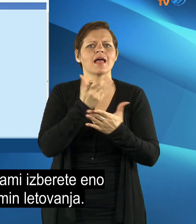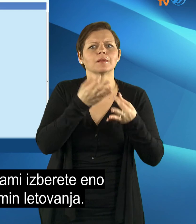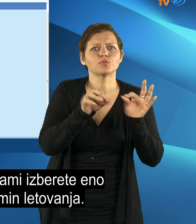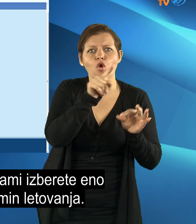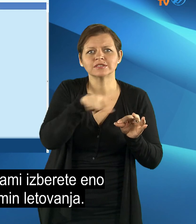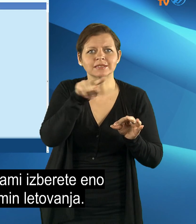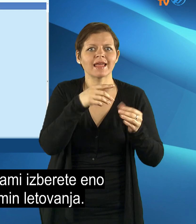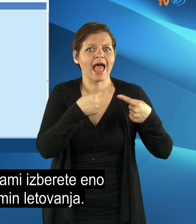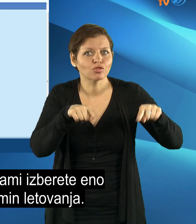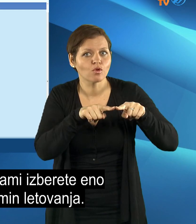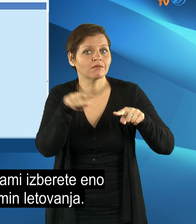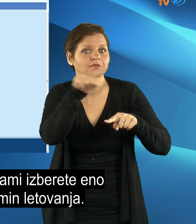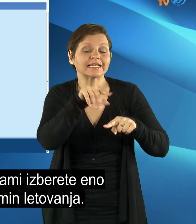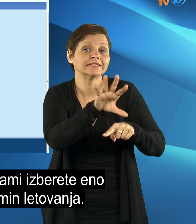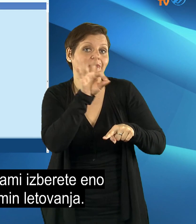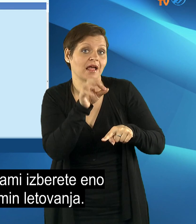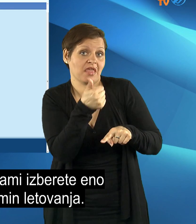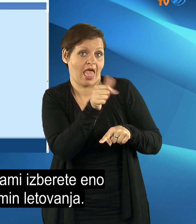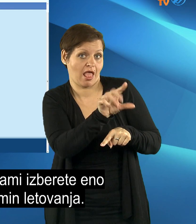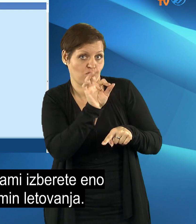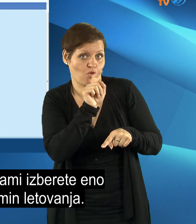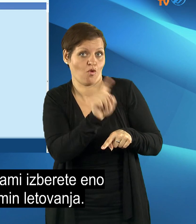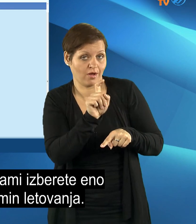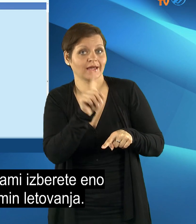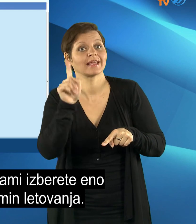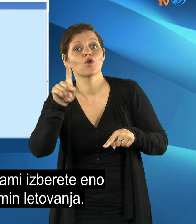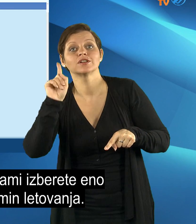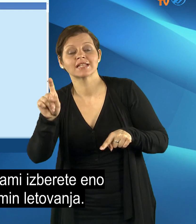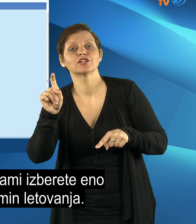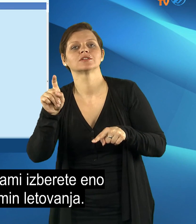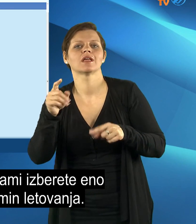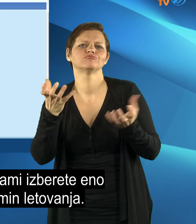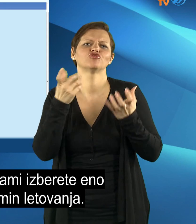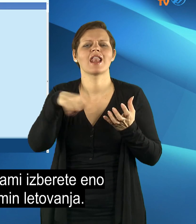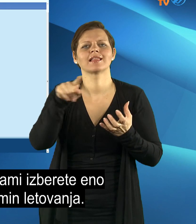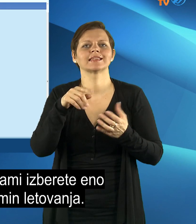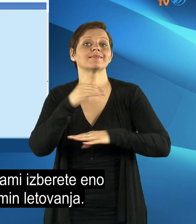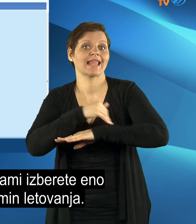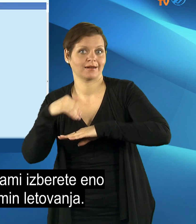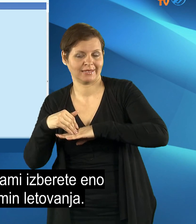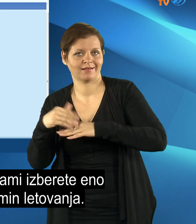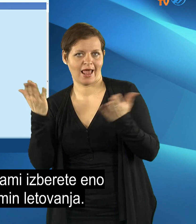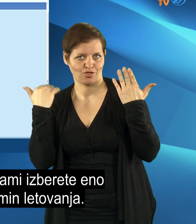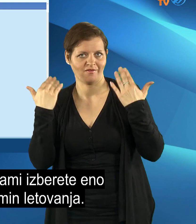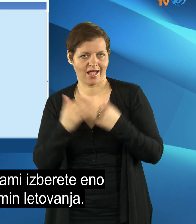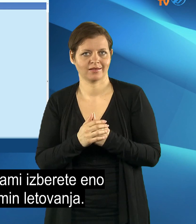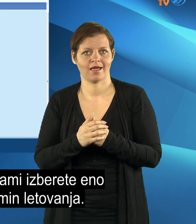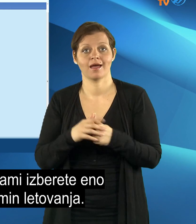Med razpoložljivimi enotami izberete eno in označite želeni termin letovanja.